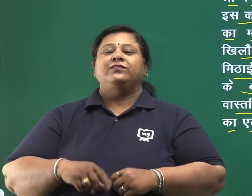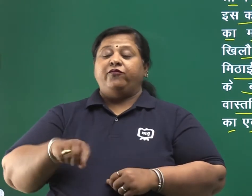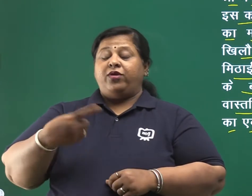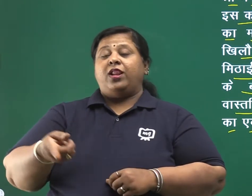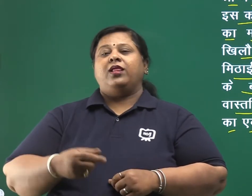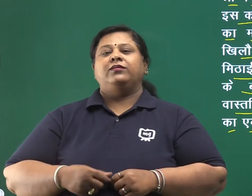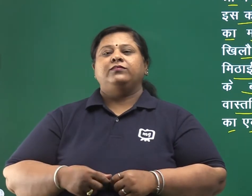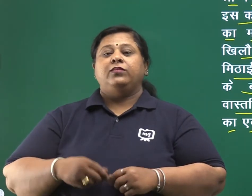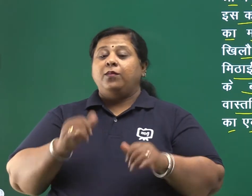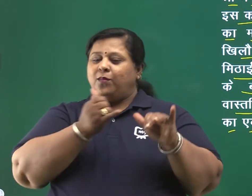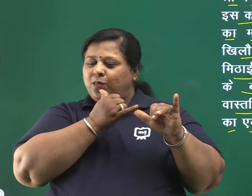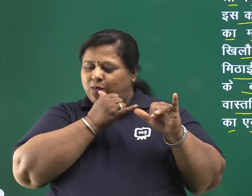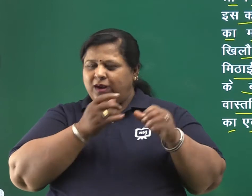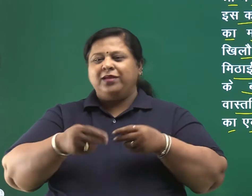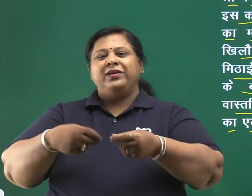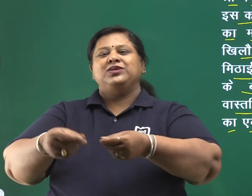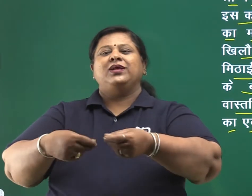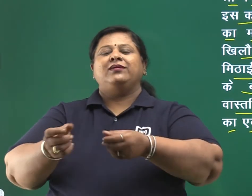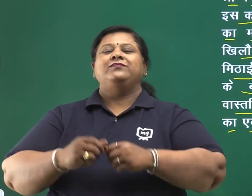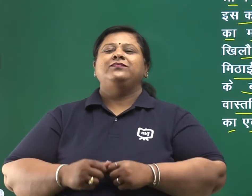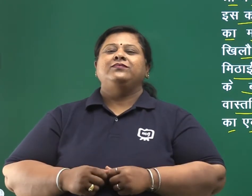फिर मुरली बेचता है,